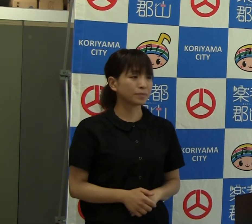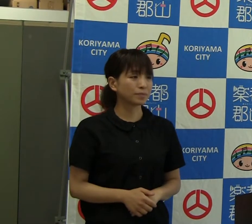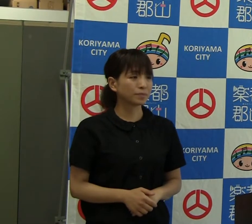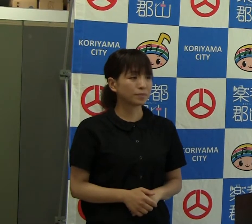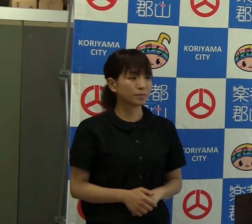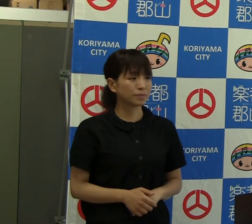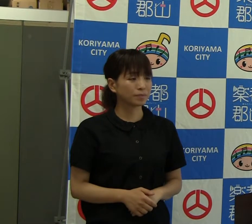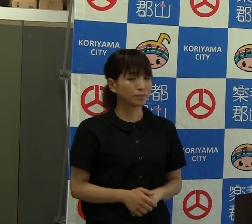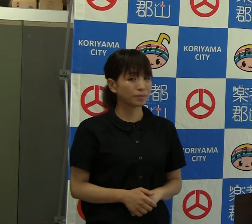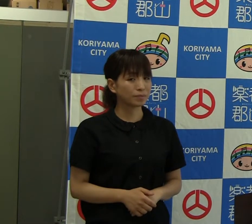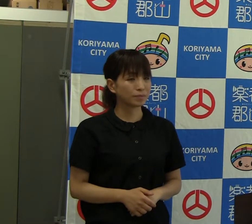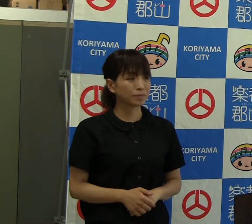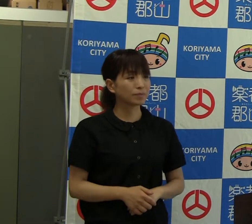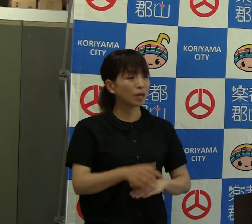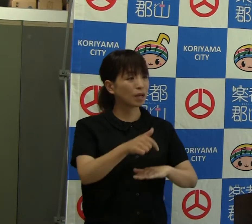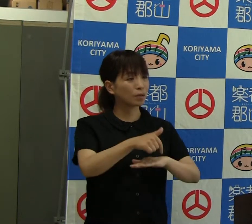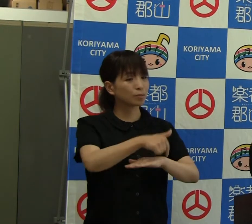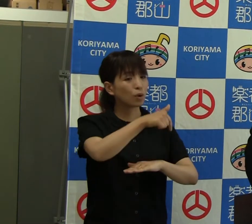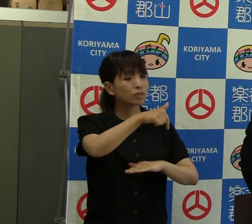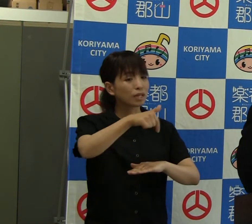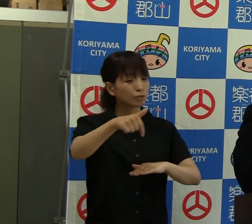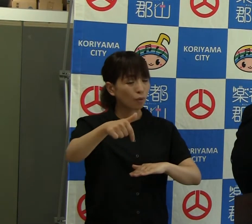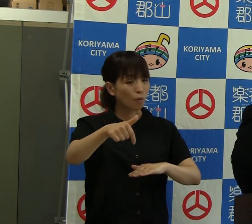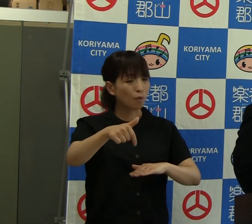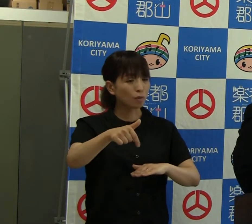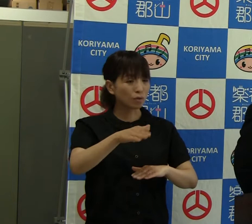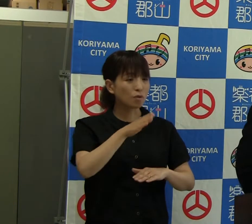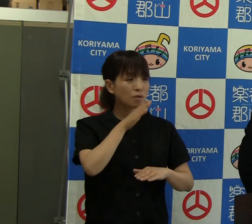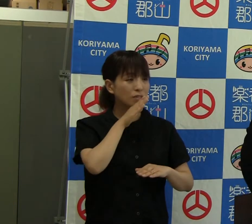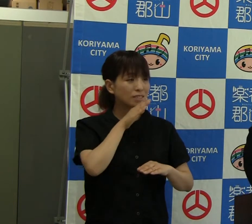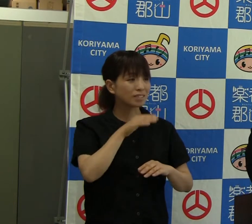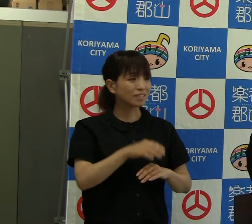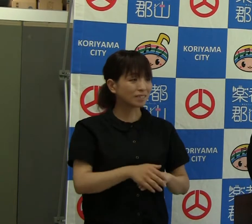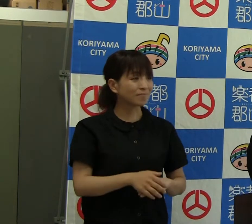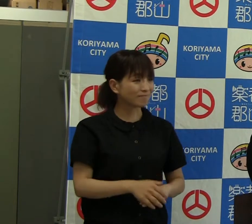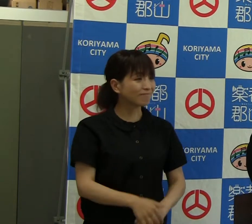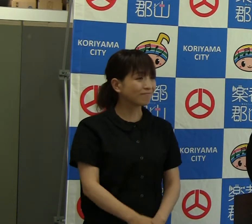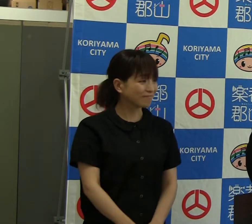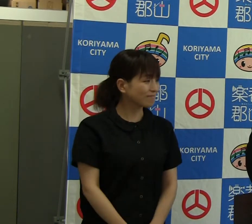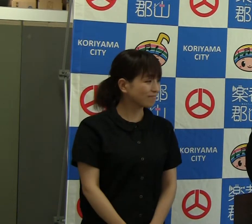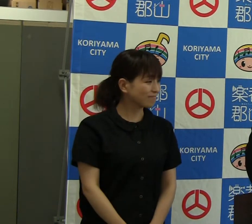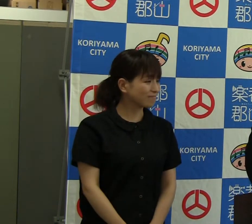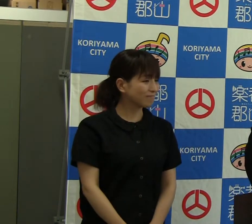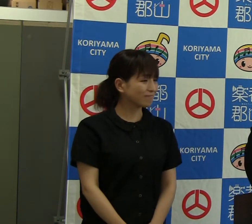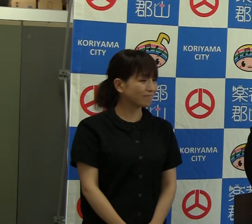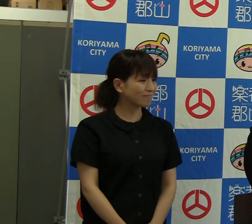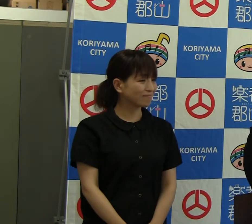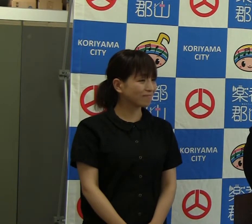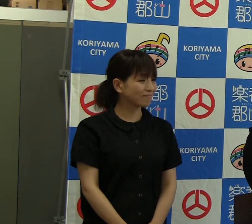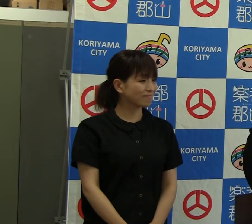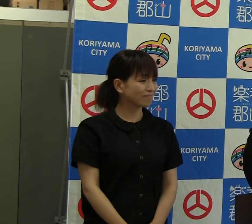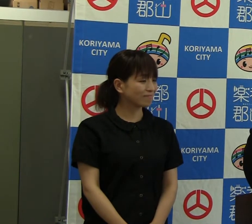あのプロジェクトの実行者と、 もっと前に来てくれ、 あ、こっち来て、